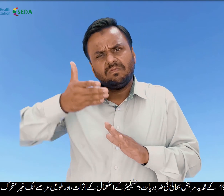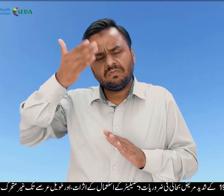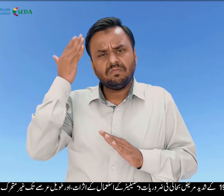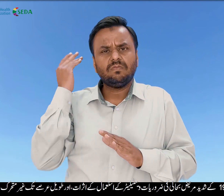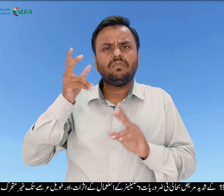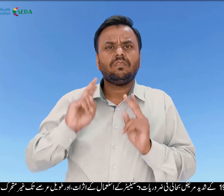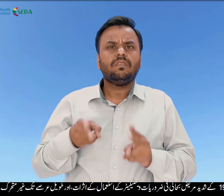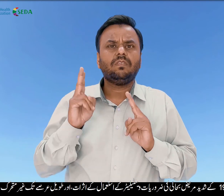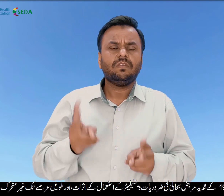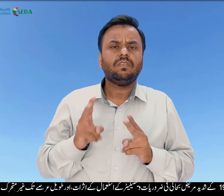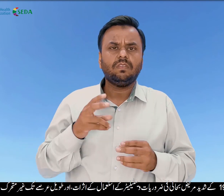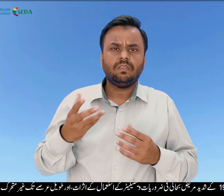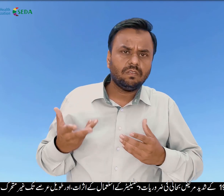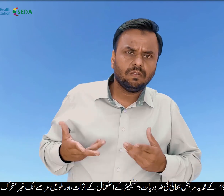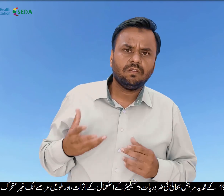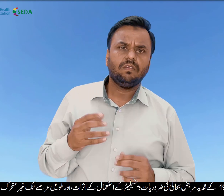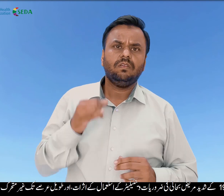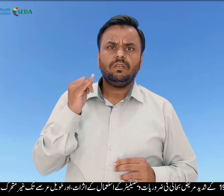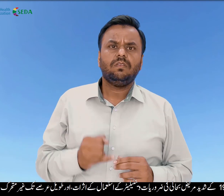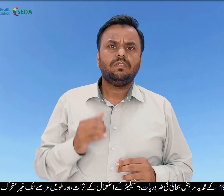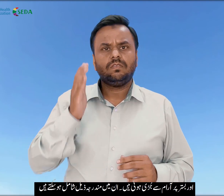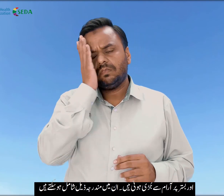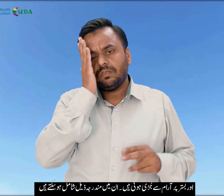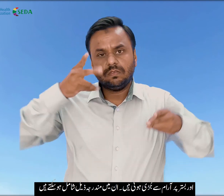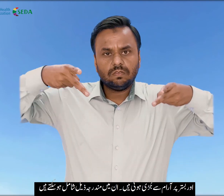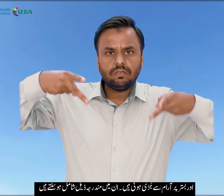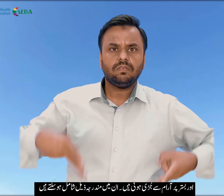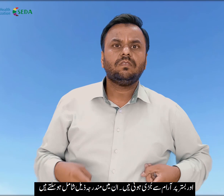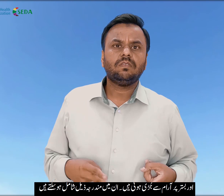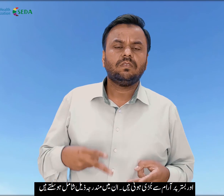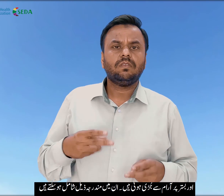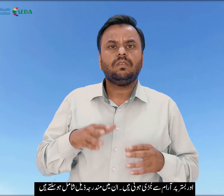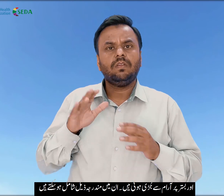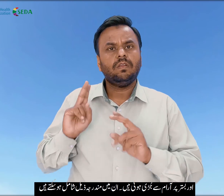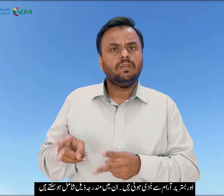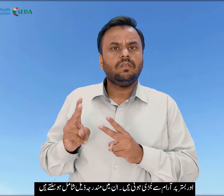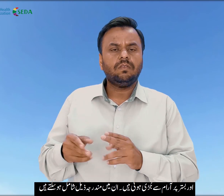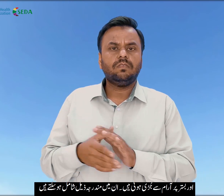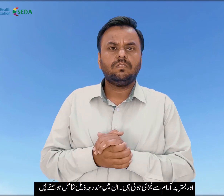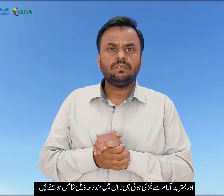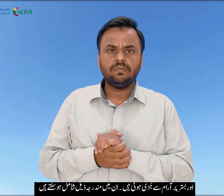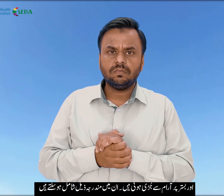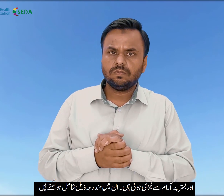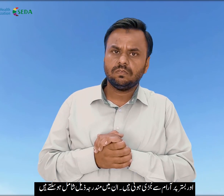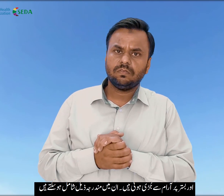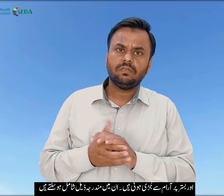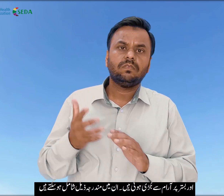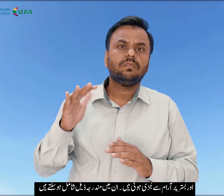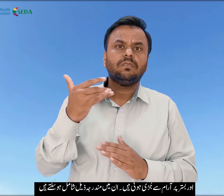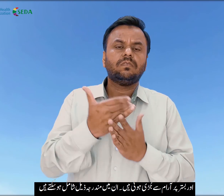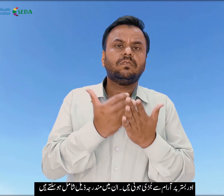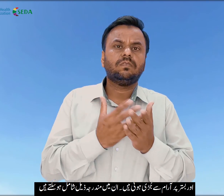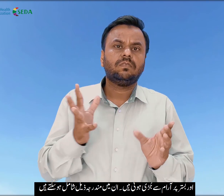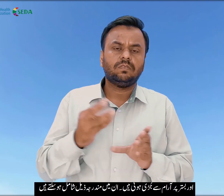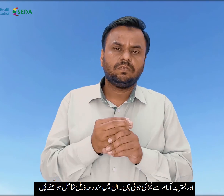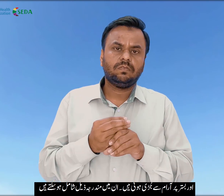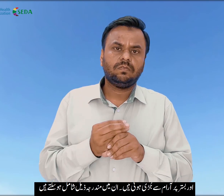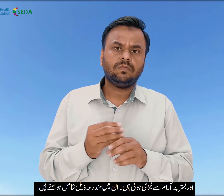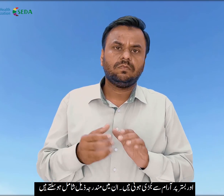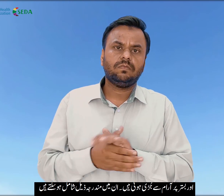تک غیر متحرک رہنا اور بستر پر آرام سے جڑی ہوئی ہیں۔ ان میں مندرجہ ذیل شامل ہو سکتے